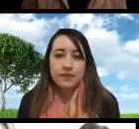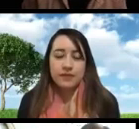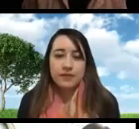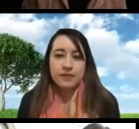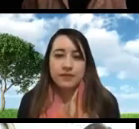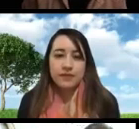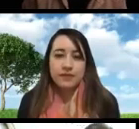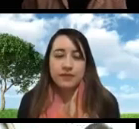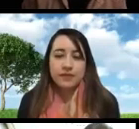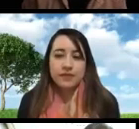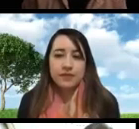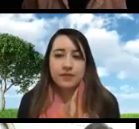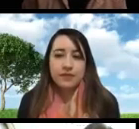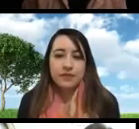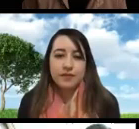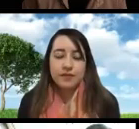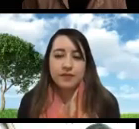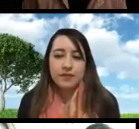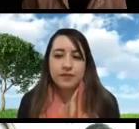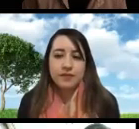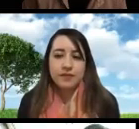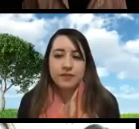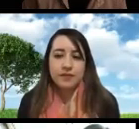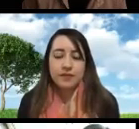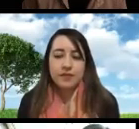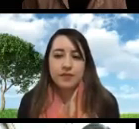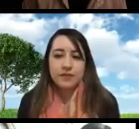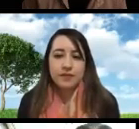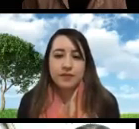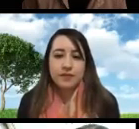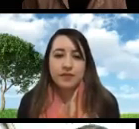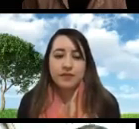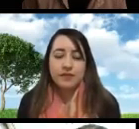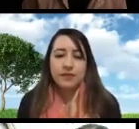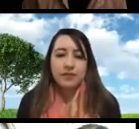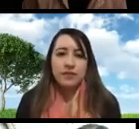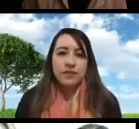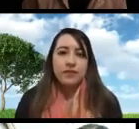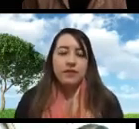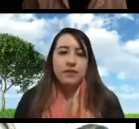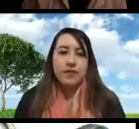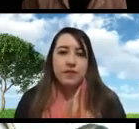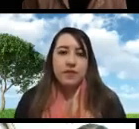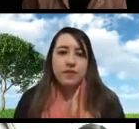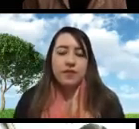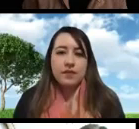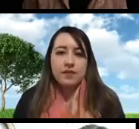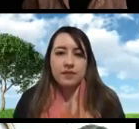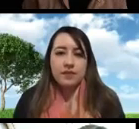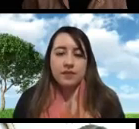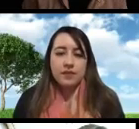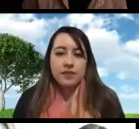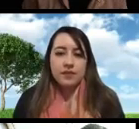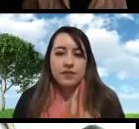finalizar el juego, se arrojará tu posición en el tablero con respecto a los demás participantes. 5.